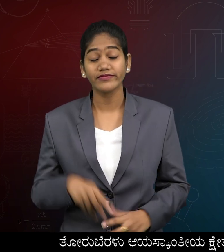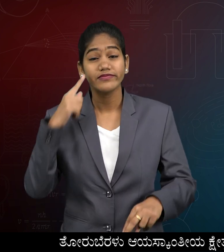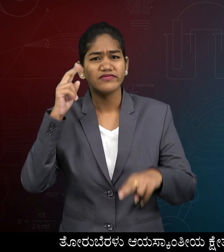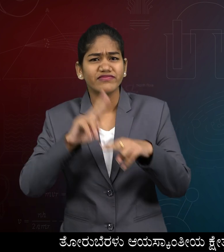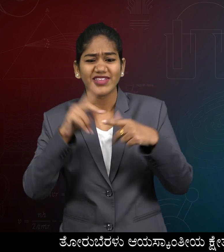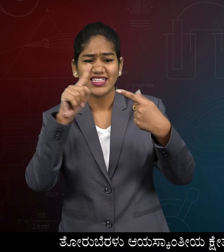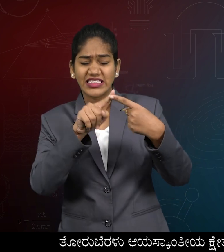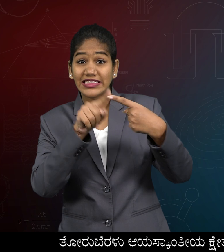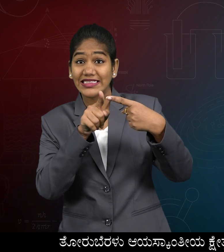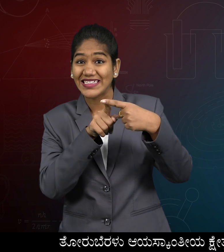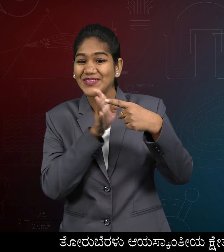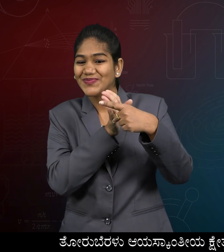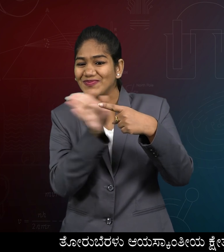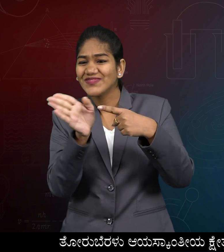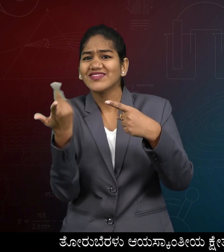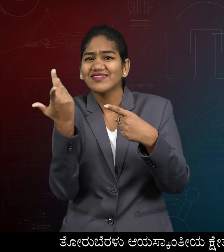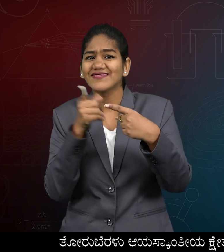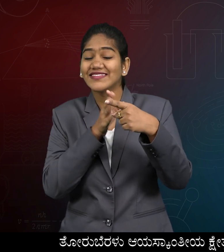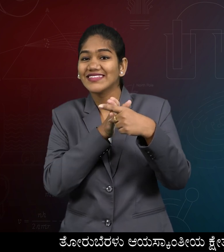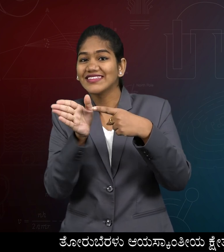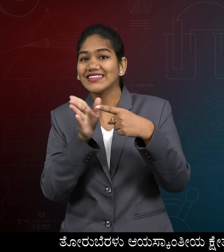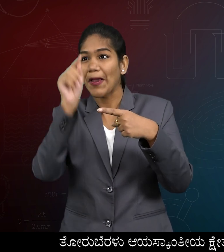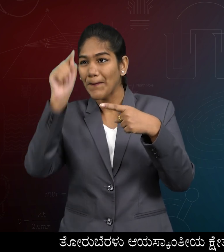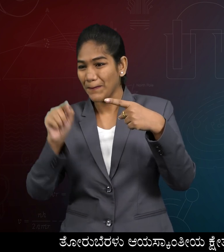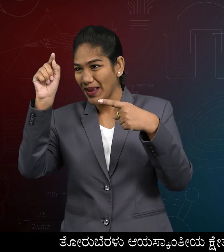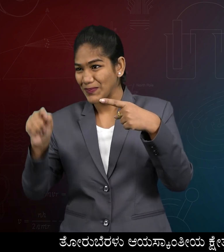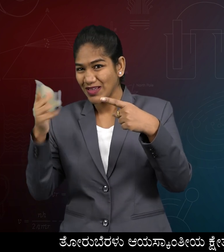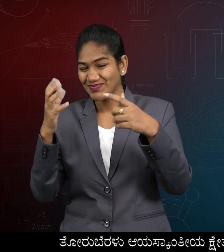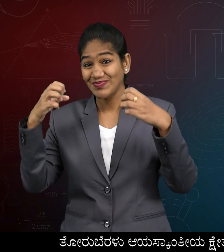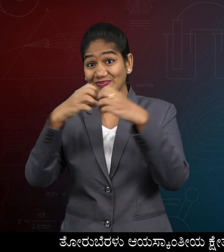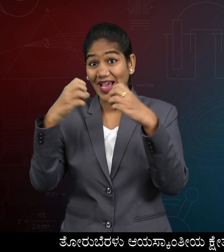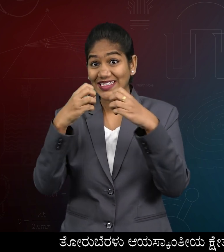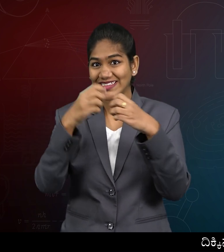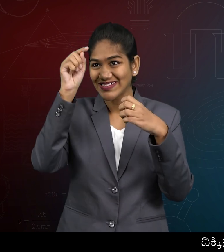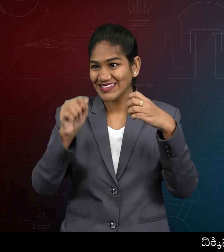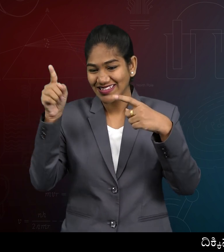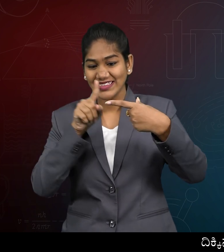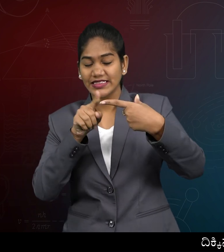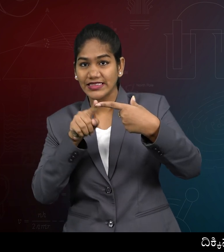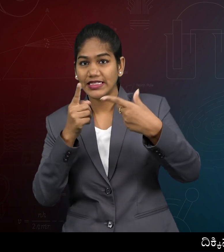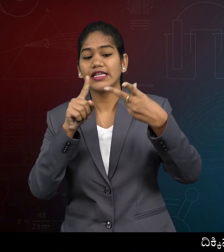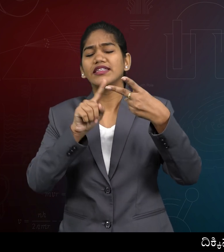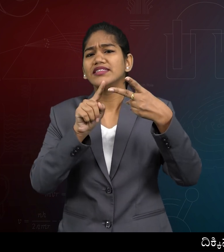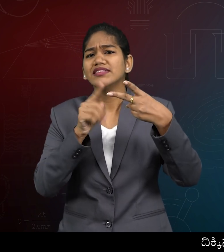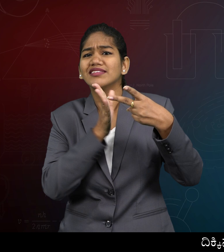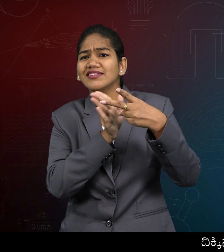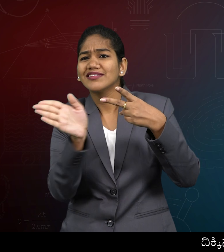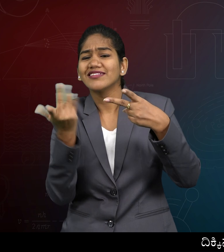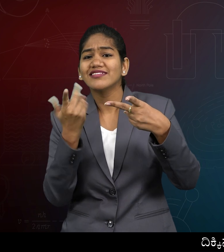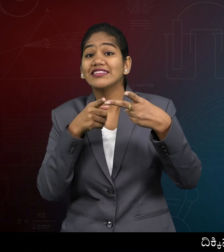ತೋರು ಬೆರಳು ಆಯಸ್ಕಾಂತೀಯ ಕ್ಷೇತ್ರದ ದಿಕ್ಕಿನಲ್ಲಿ ಮತ್ತು ಮಧ್ಯದ ಬೆರಳು ಪ್ರವಾಹದ ದಿಕ್ಕಿನಲ್ಲಿ ತೋರಿಸಿದರೆ